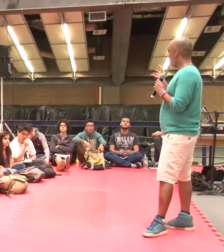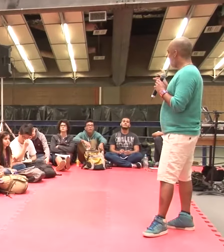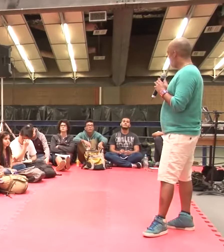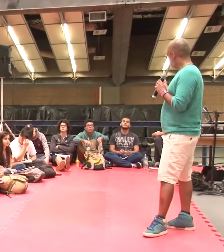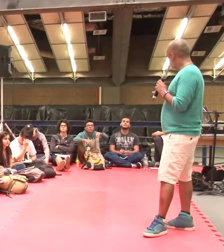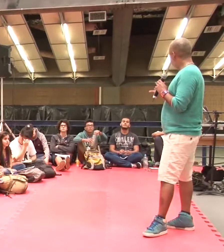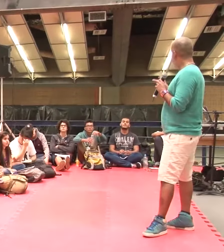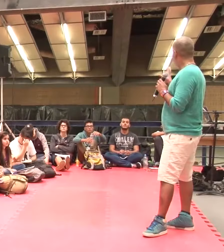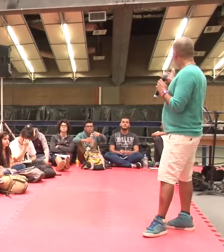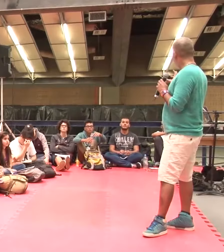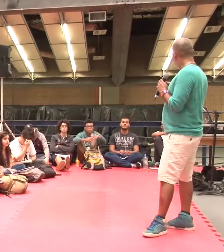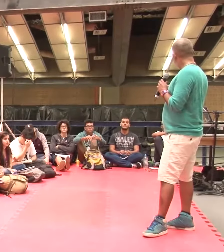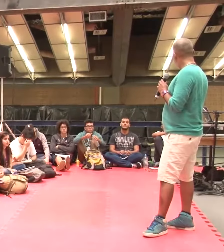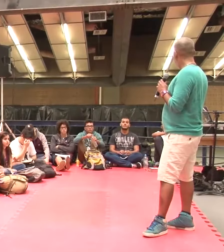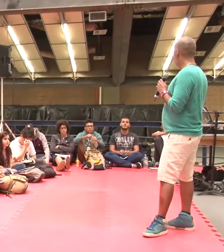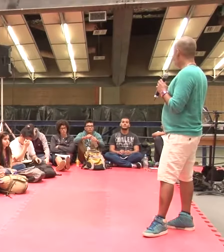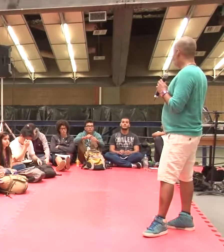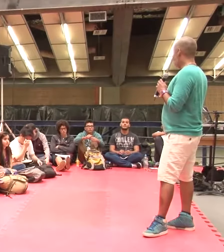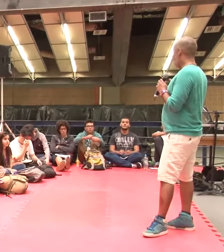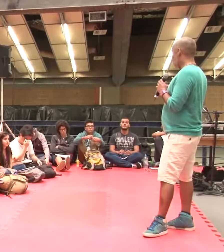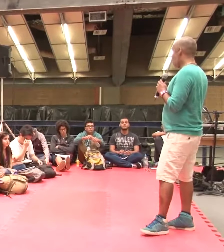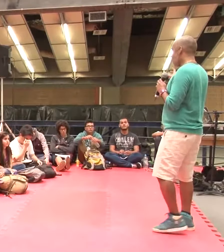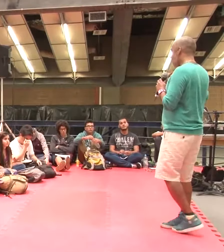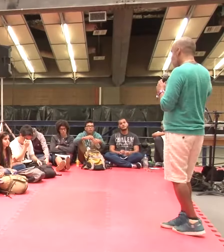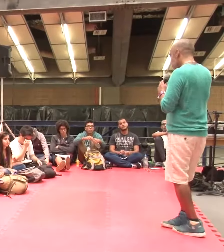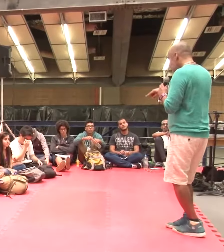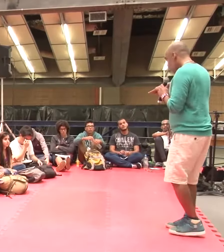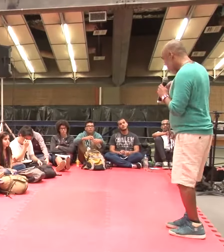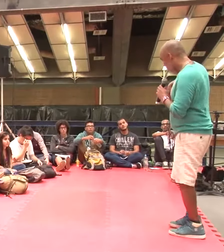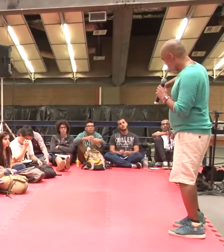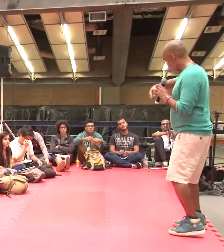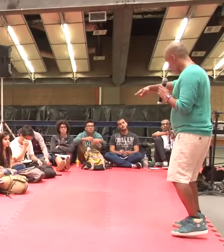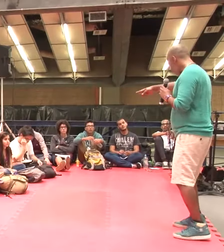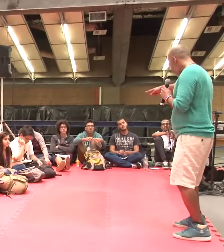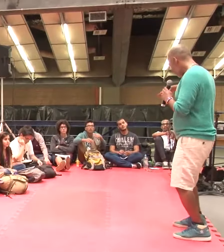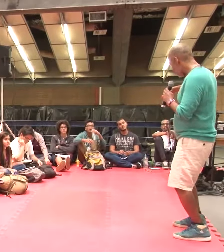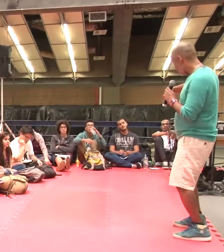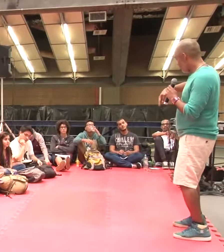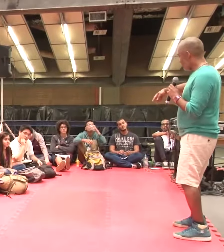parte do jogo. Ela é um mecanismo.